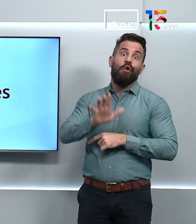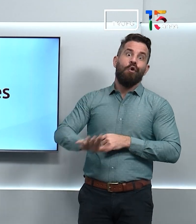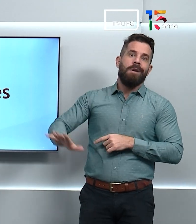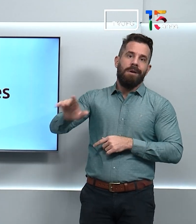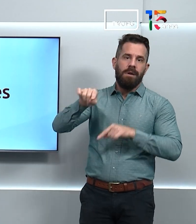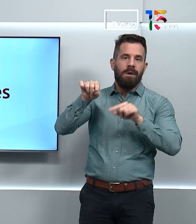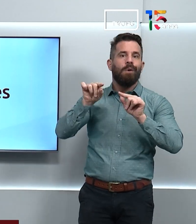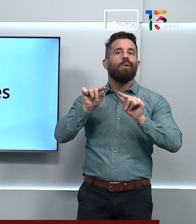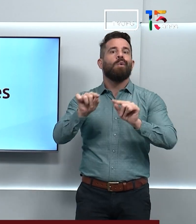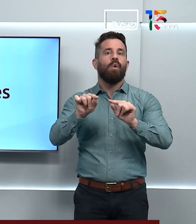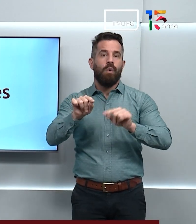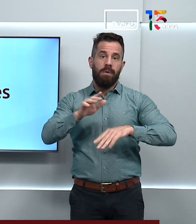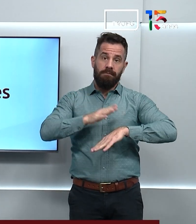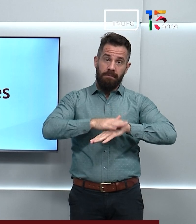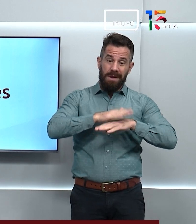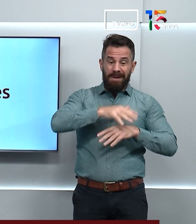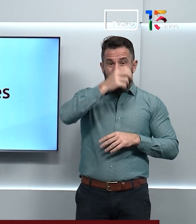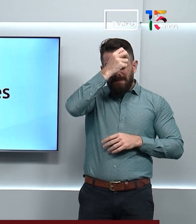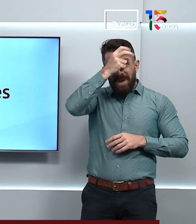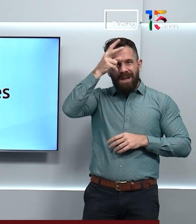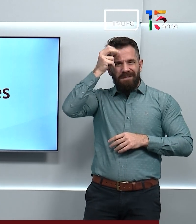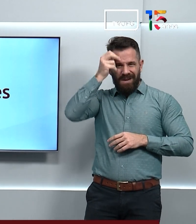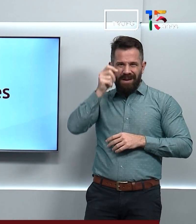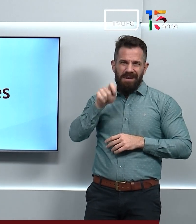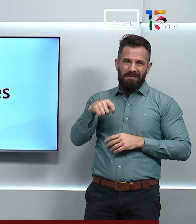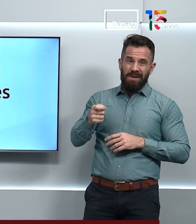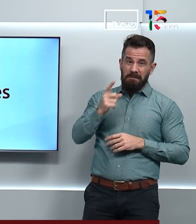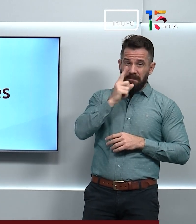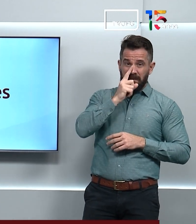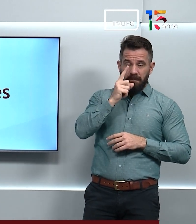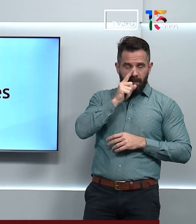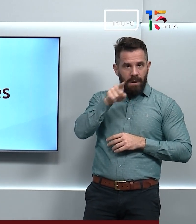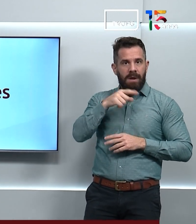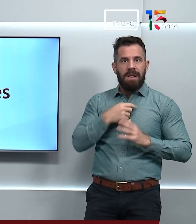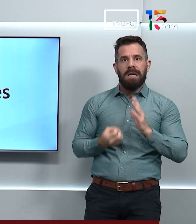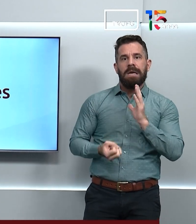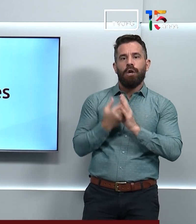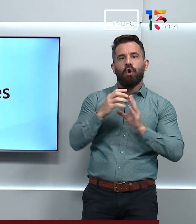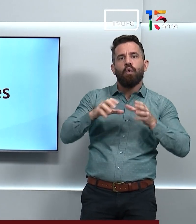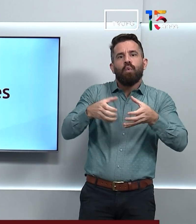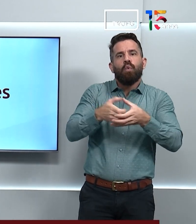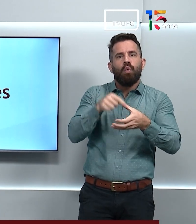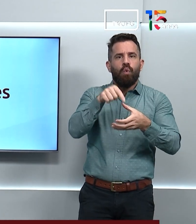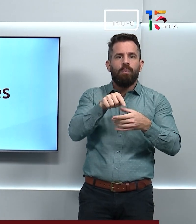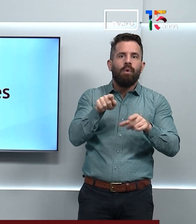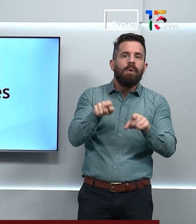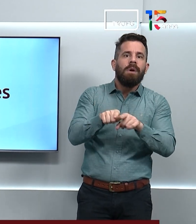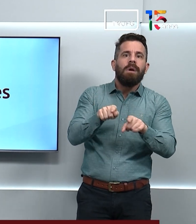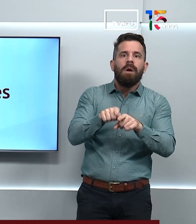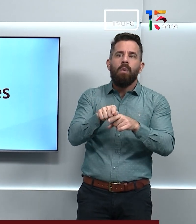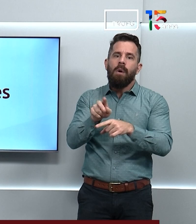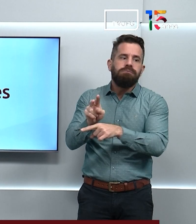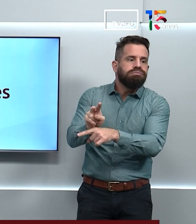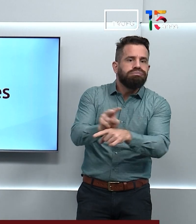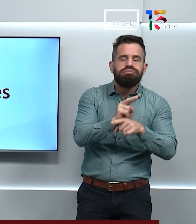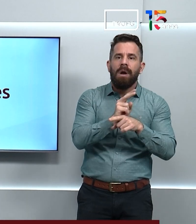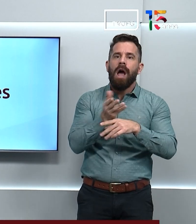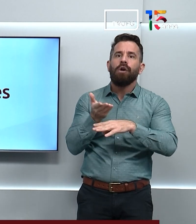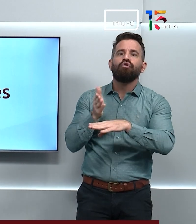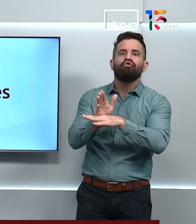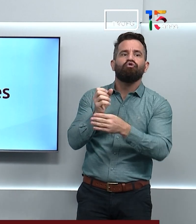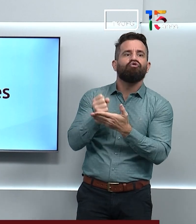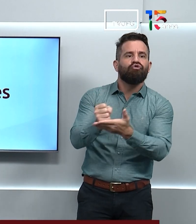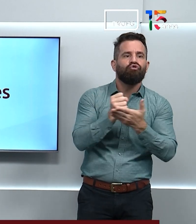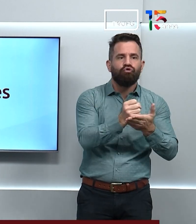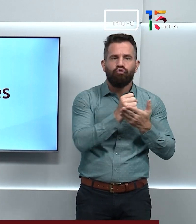Prefeitura de Goiânia criou um gabinete de crise para lidar com os estragos que foram causados pelos temporais na cidade. Segundo a Prefeitura,